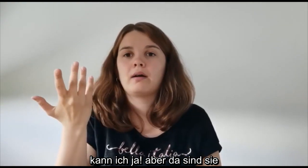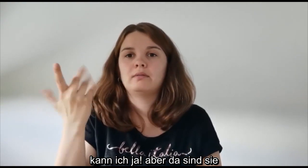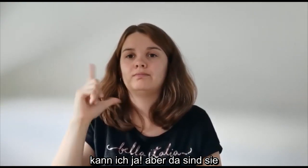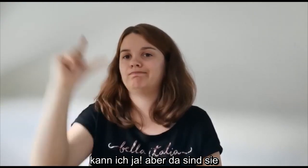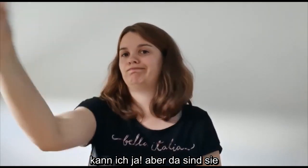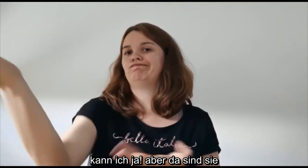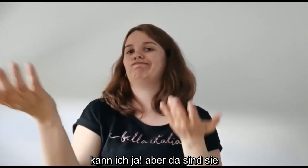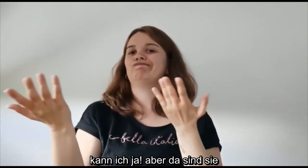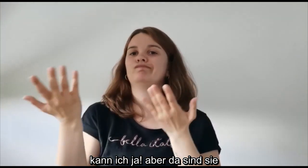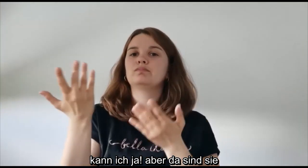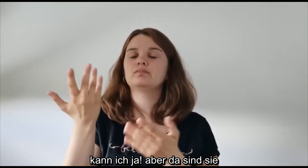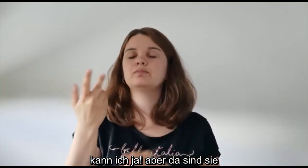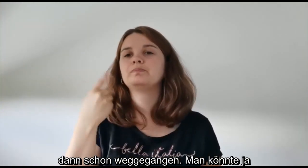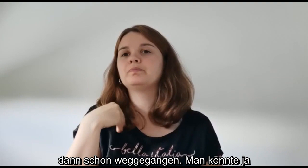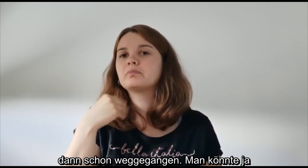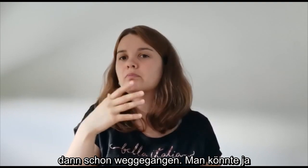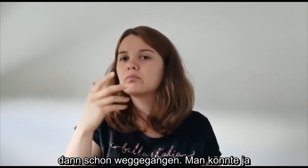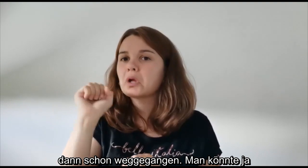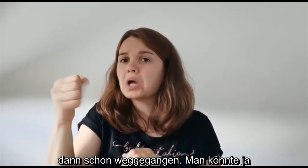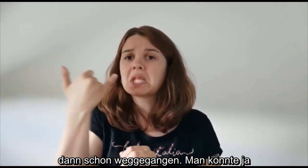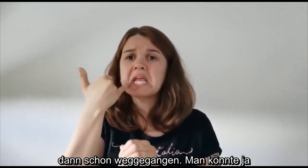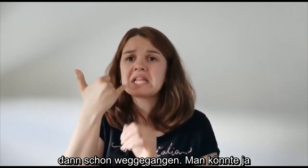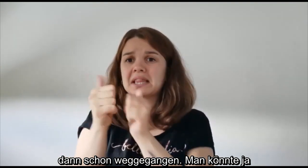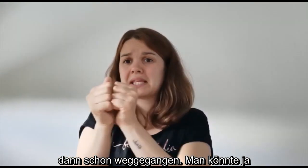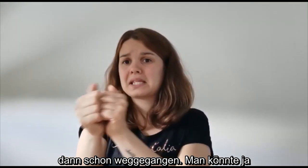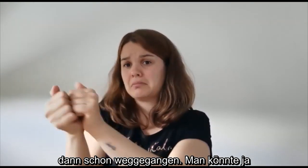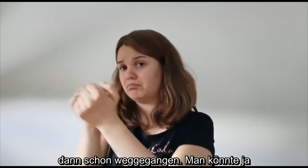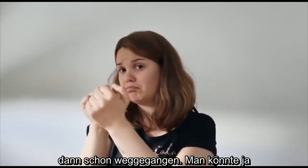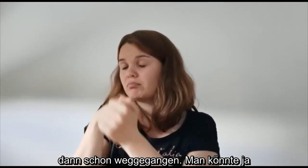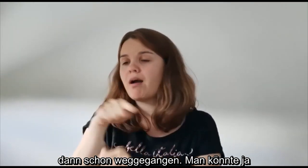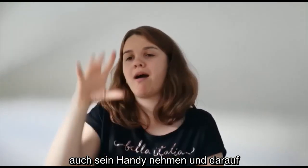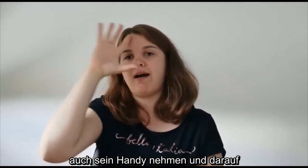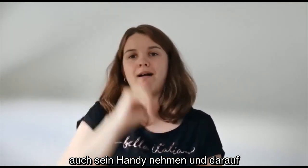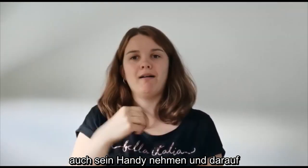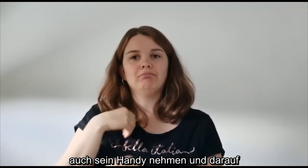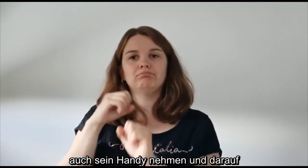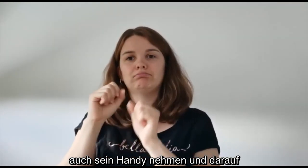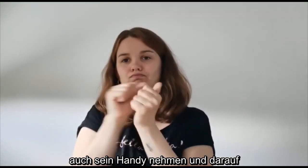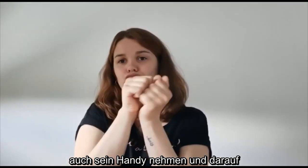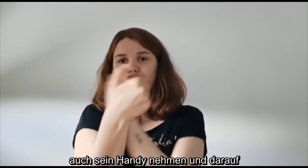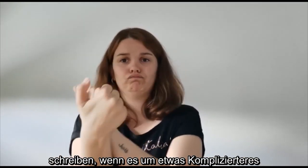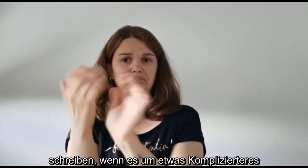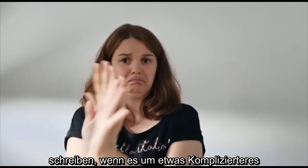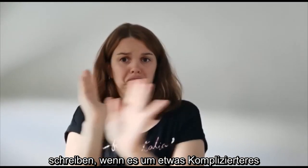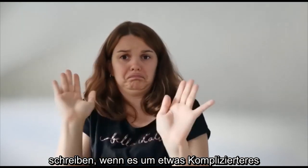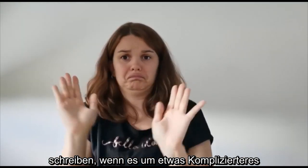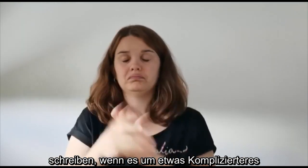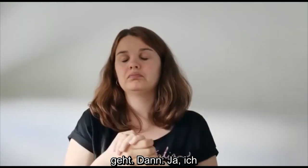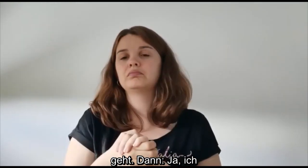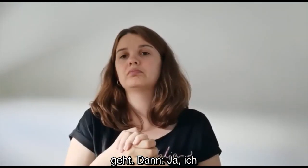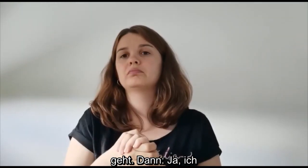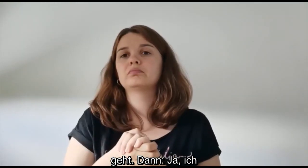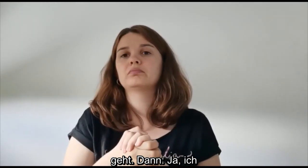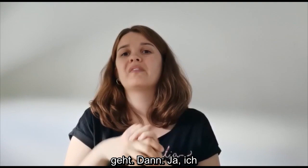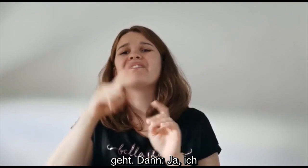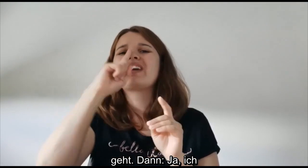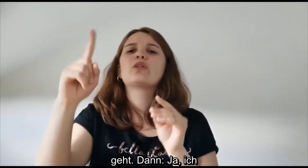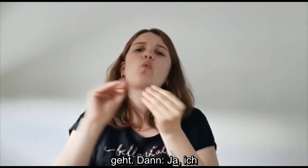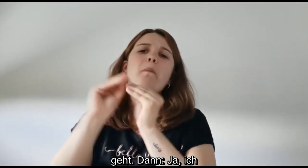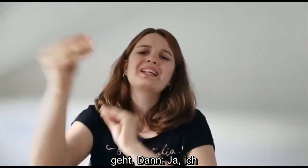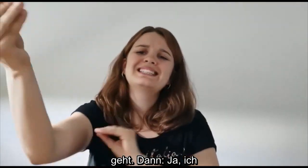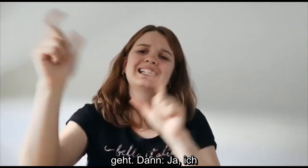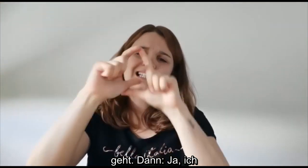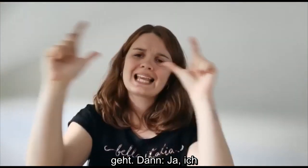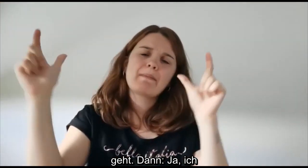ich ja Aber da sind die meisten dann schon weggegangen Man könnte ja auch sein Handy nehmen Und draufschreiben Wenn es um etwas Komplizierteres